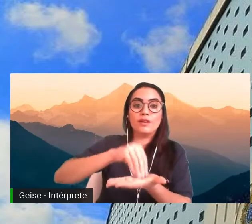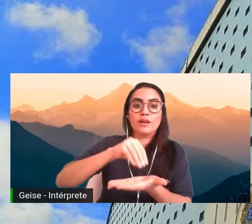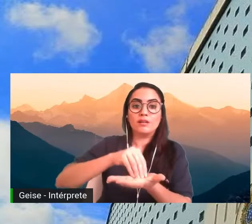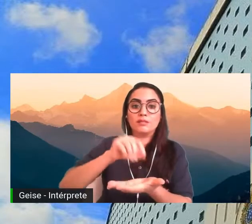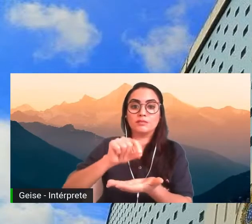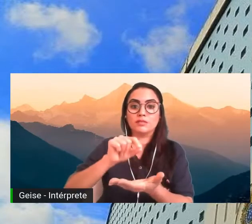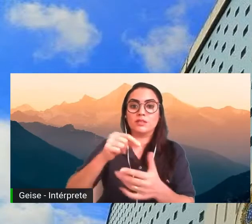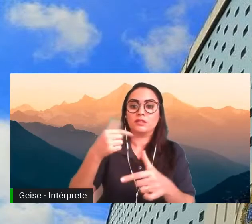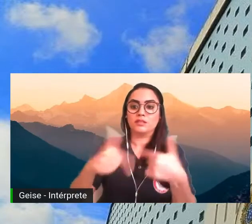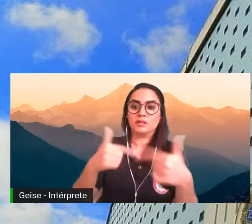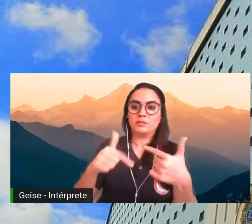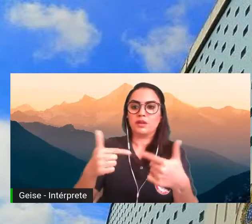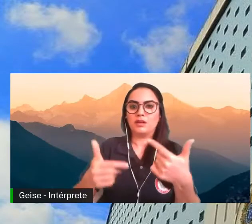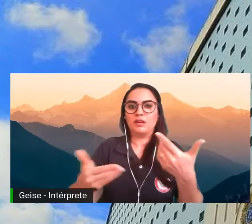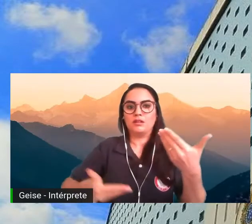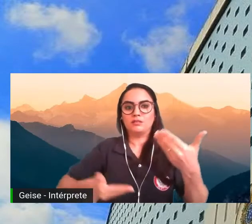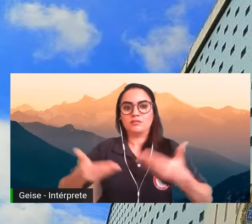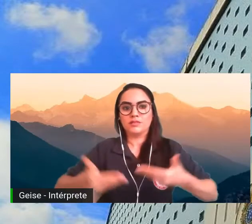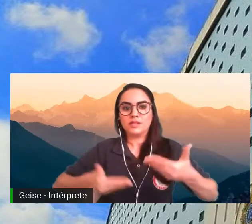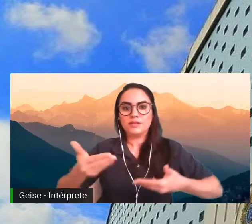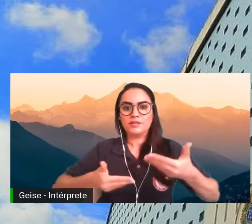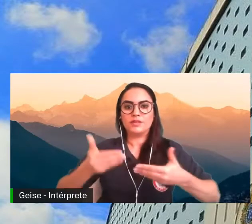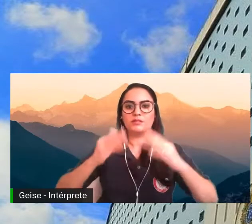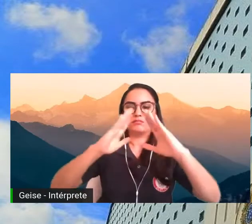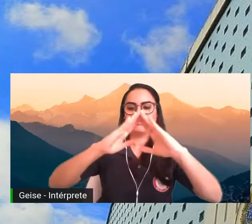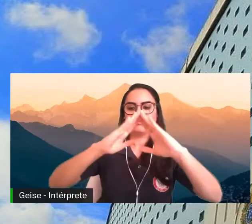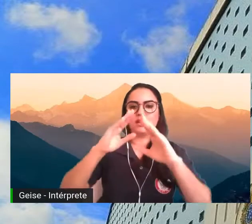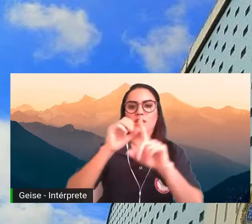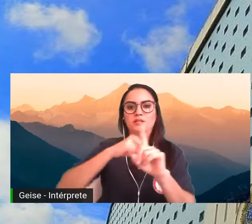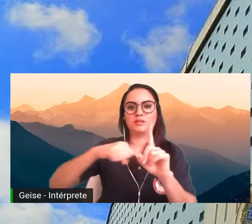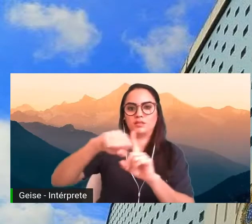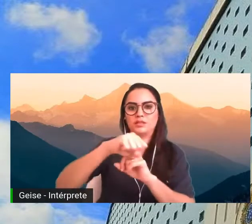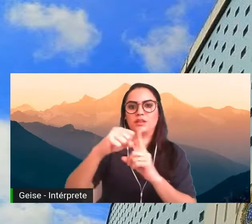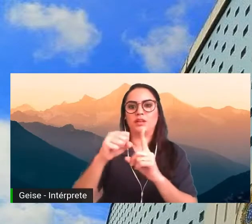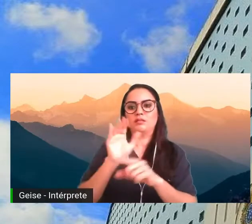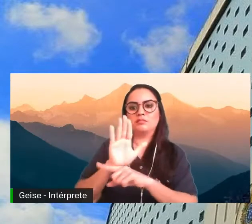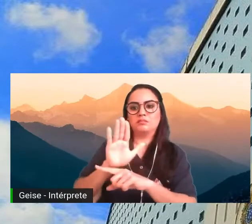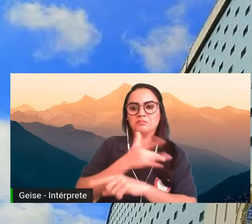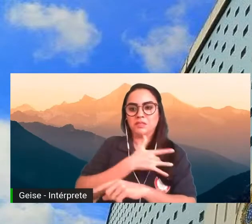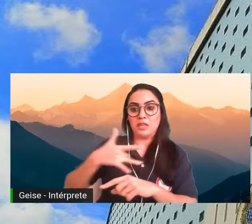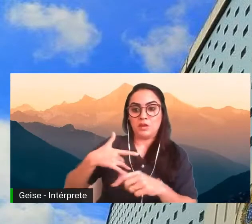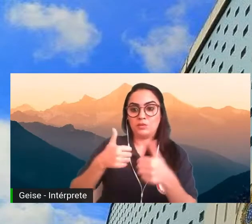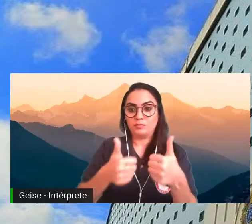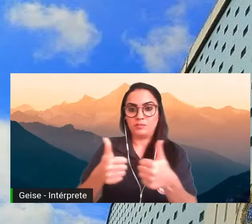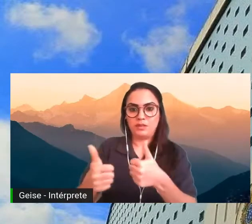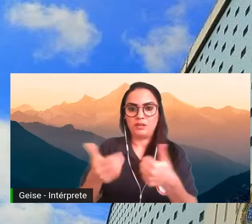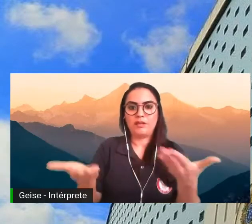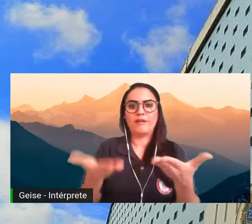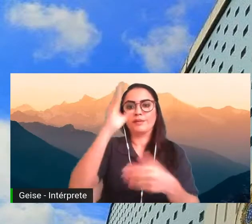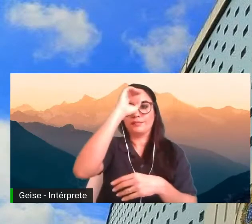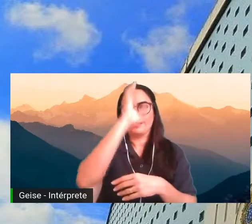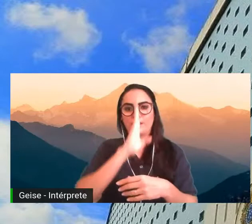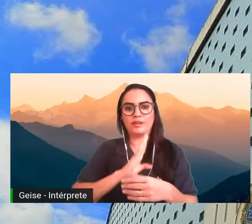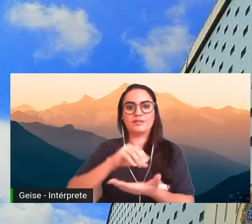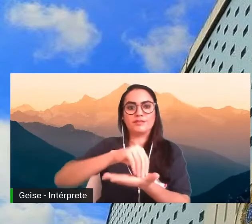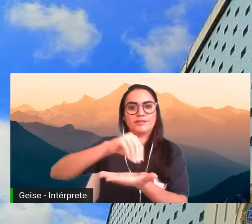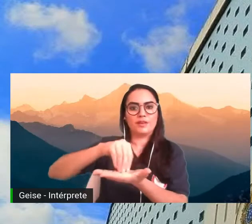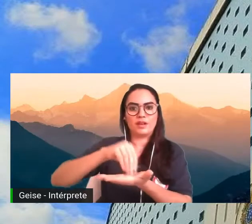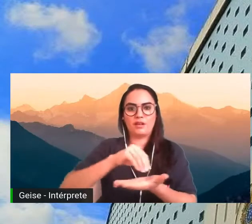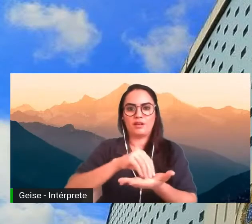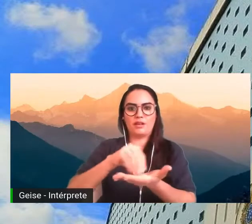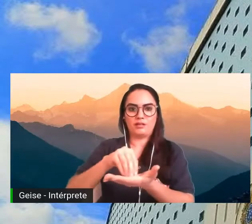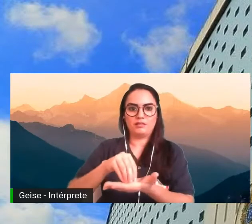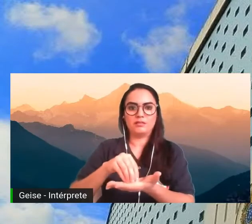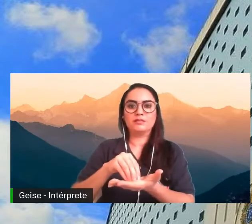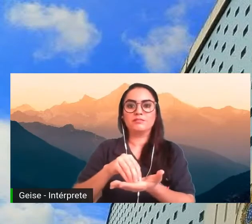educação, saúde, moradia, segurança, previdência, como vivemos no Brasil, é preciso levantar essas questões. Não basta obedecer